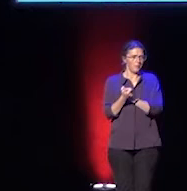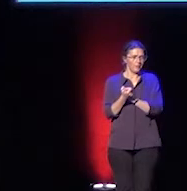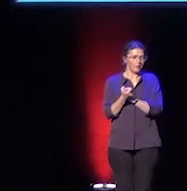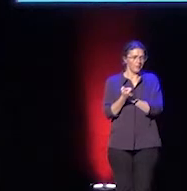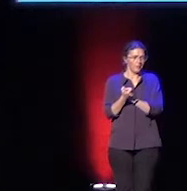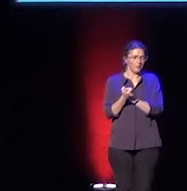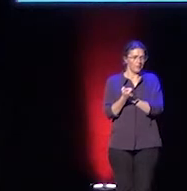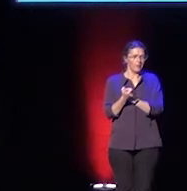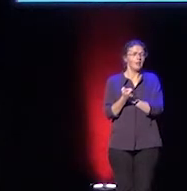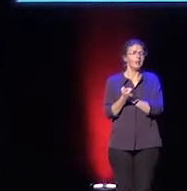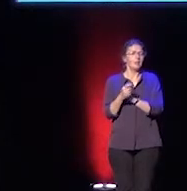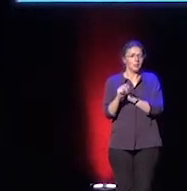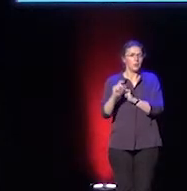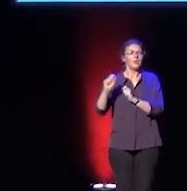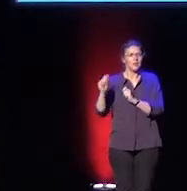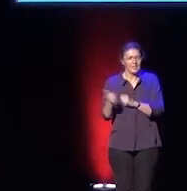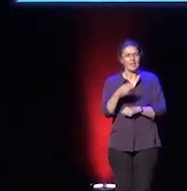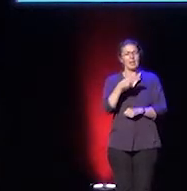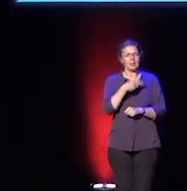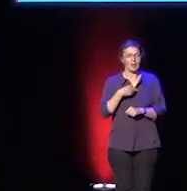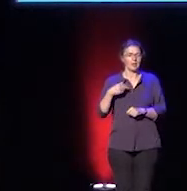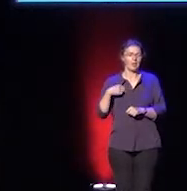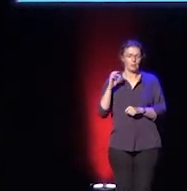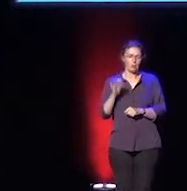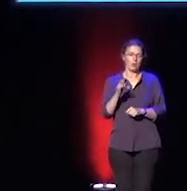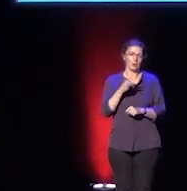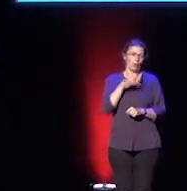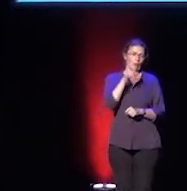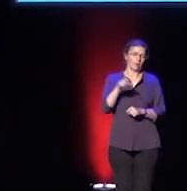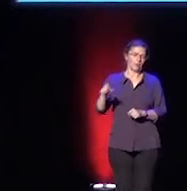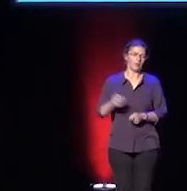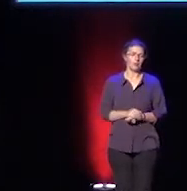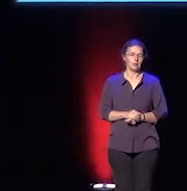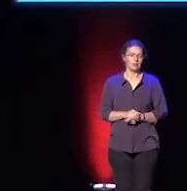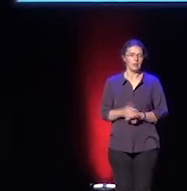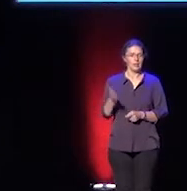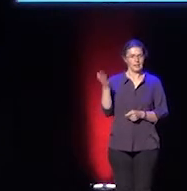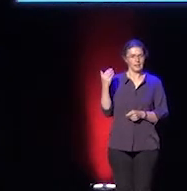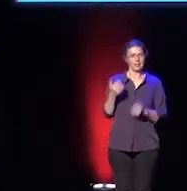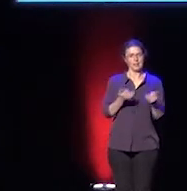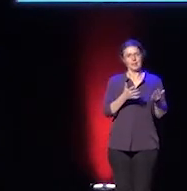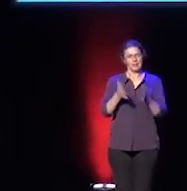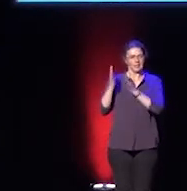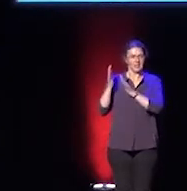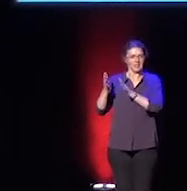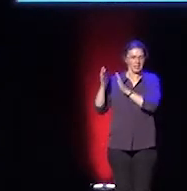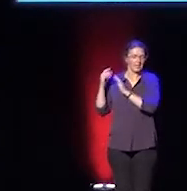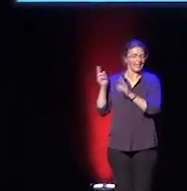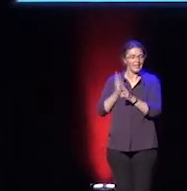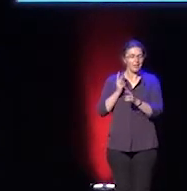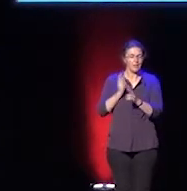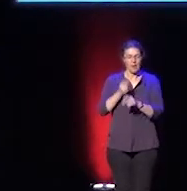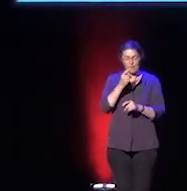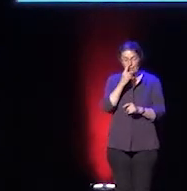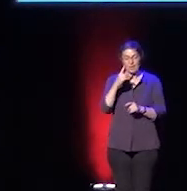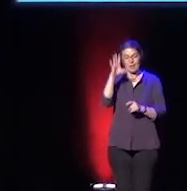dass die wieder mit Benachteiligungen für die Betroffenen verbunden ist. In den letzten Jahrzehnten haben wir immer dann,